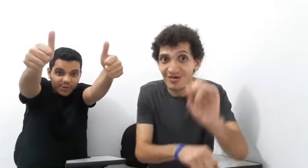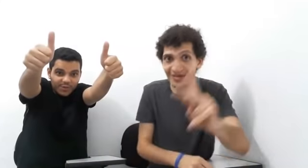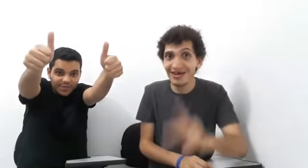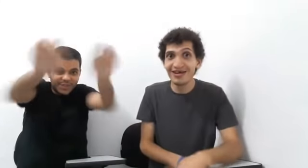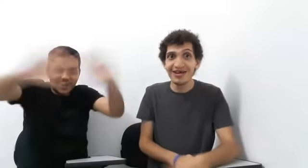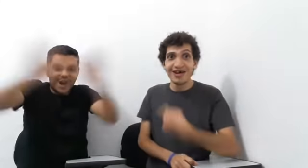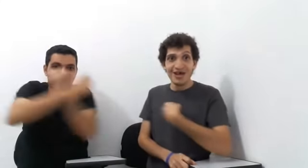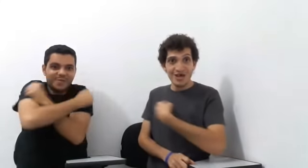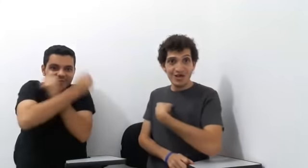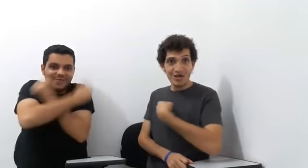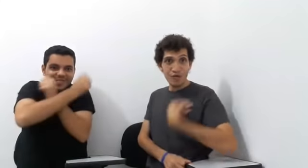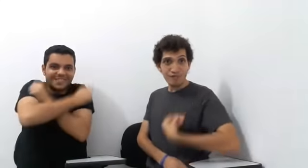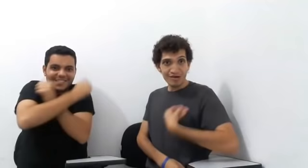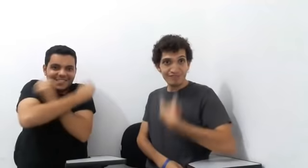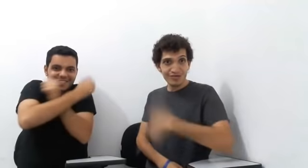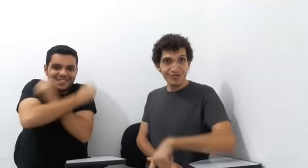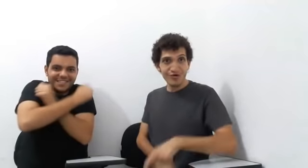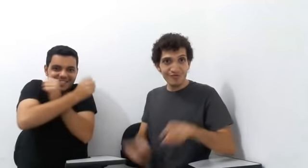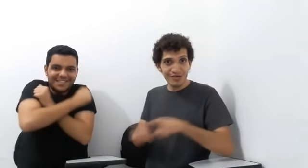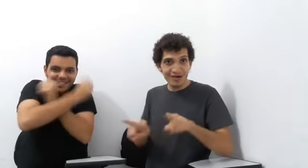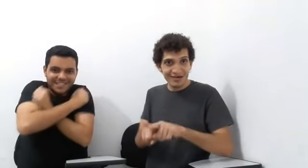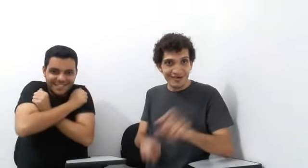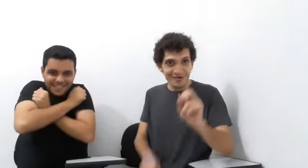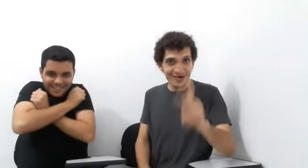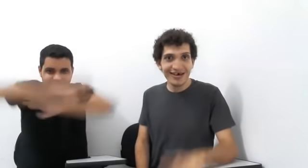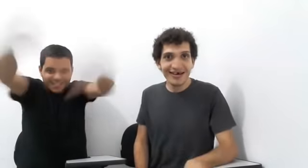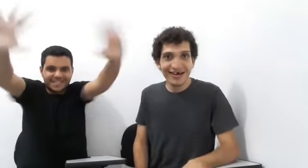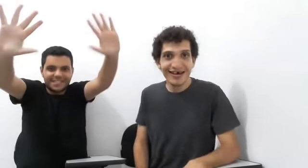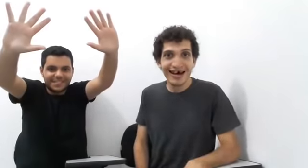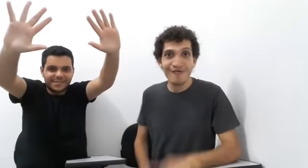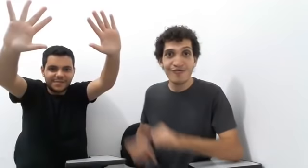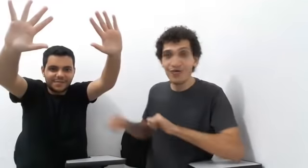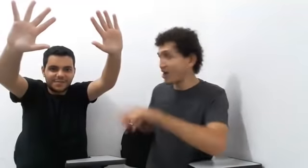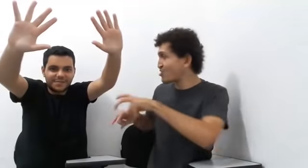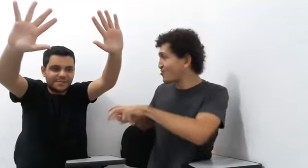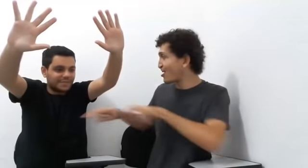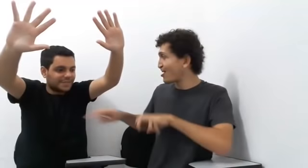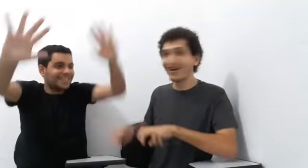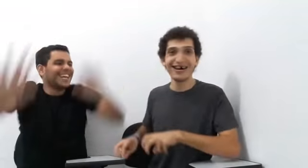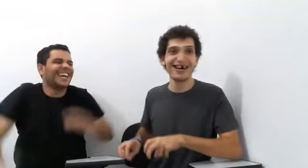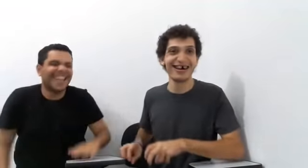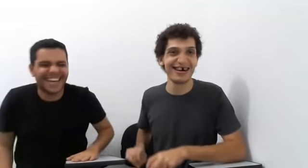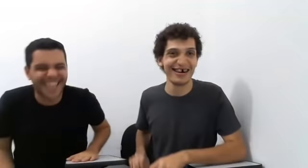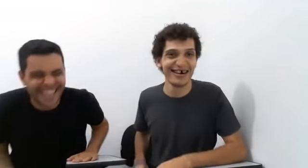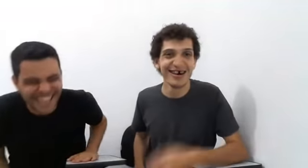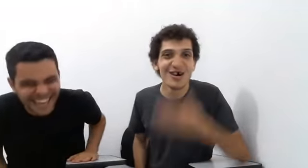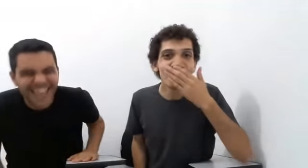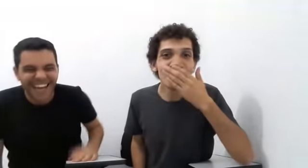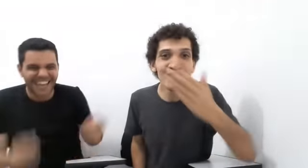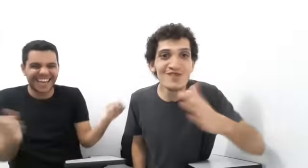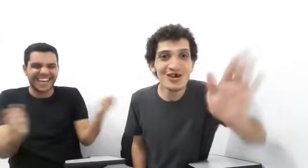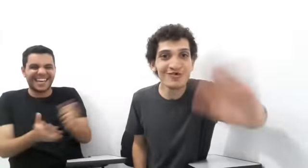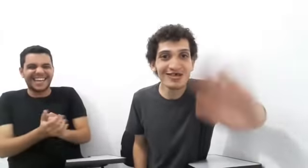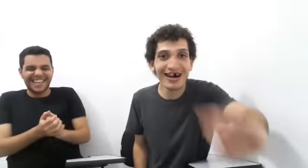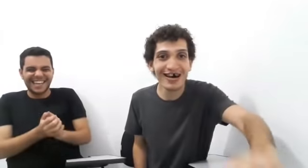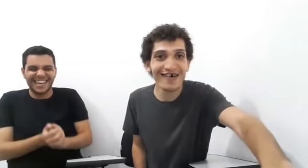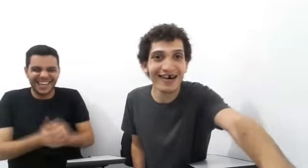Okay? Tchau, tchau. Eu vou estar passando de novo, tá? Ok? Eu vou trocar de lugar. Um beijo, tchau.